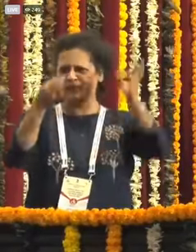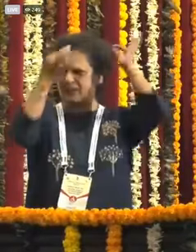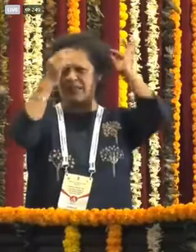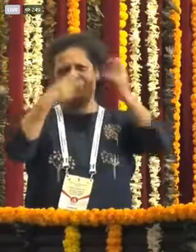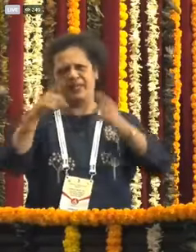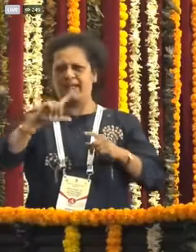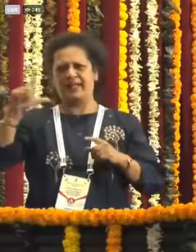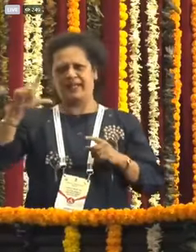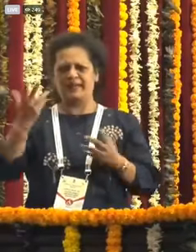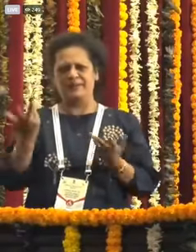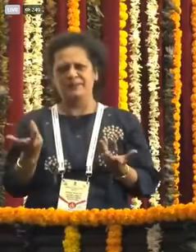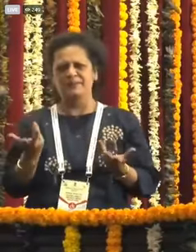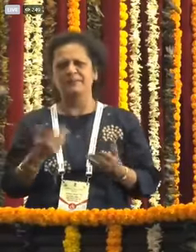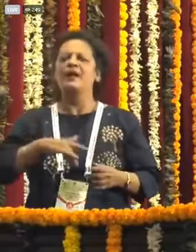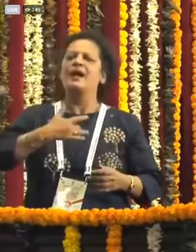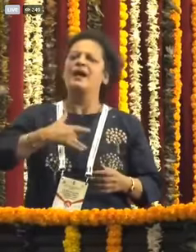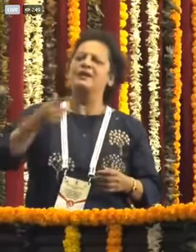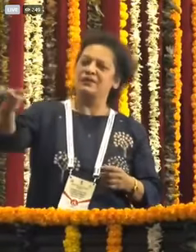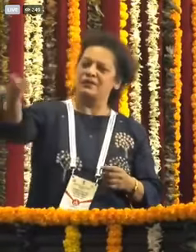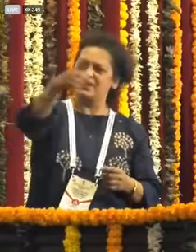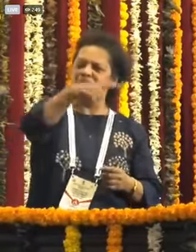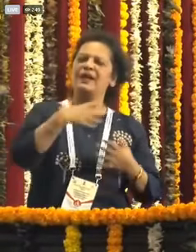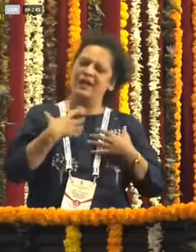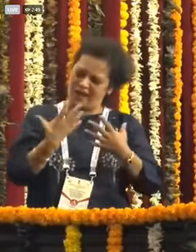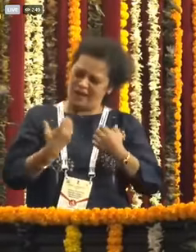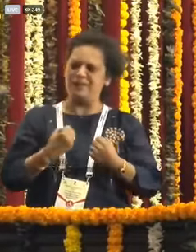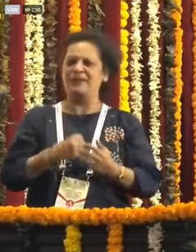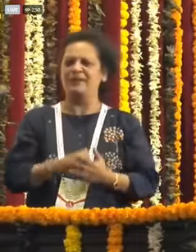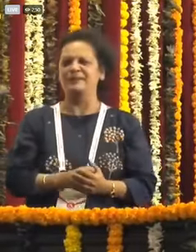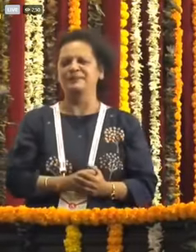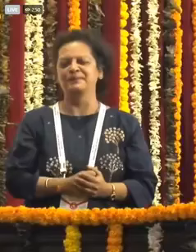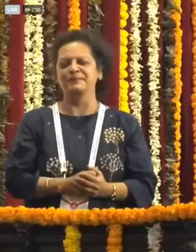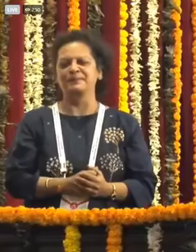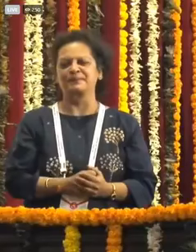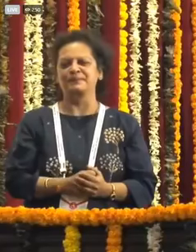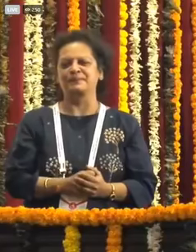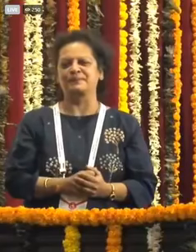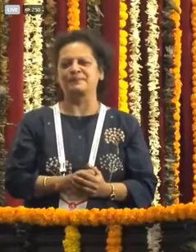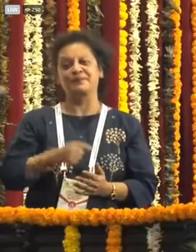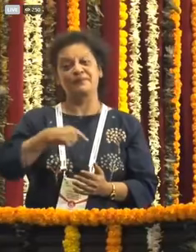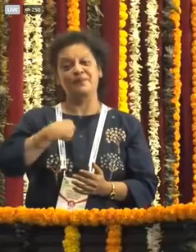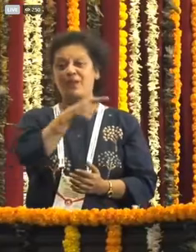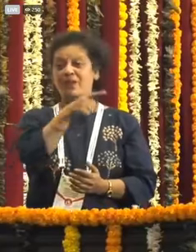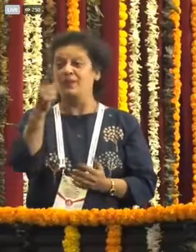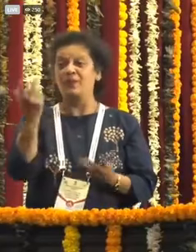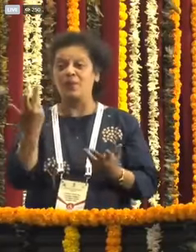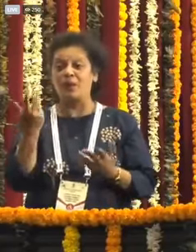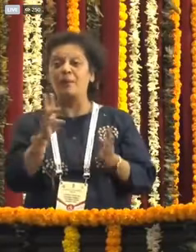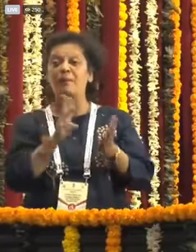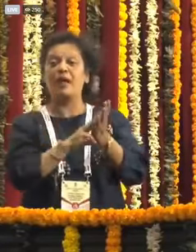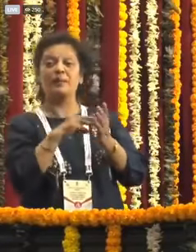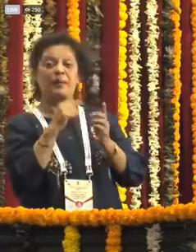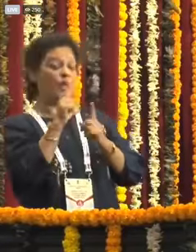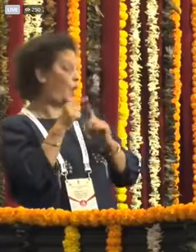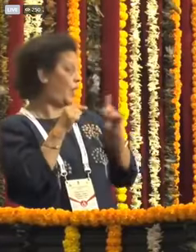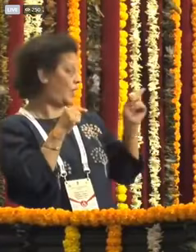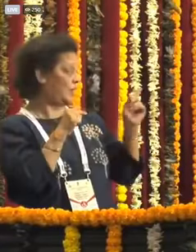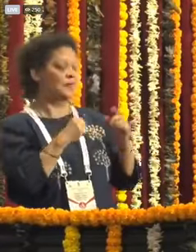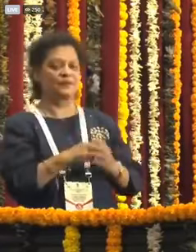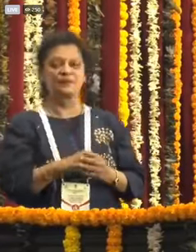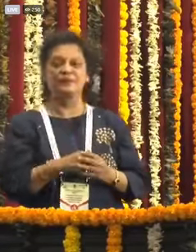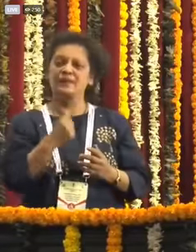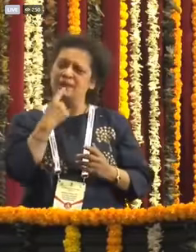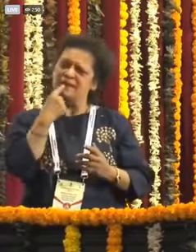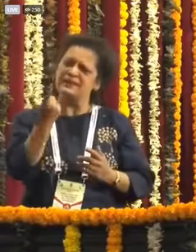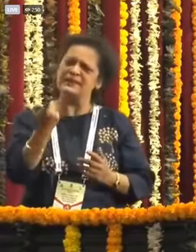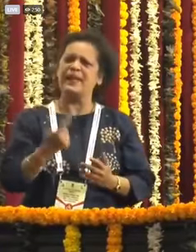आपले आहेत, ही भावना प्रत्येकाच्या मनामध्ये निर्माण होऊ लागली. आज मंगल प्रभातजी पण इकडे आहे, त्यांनी